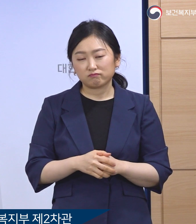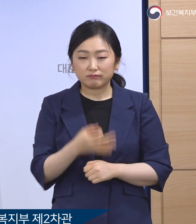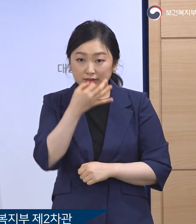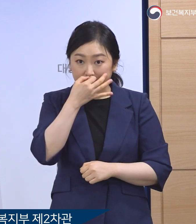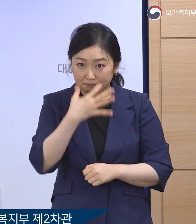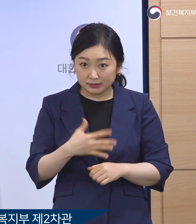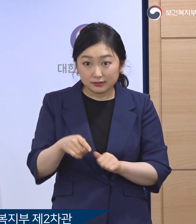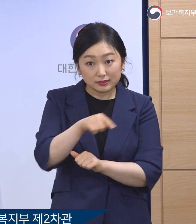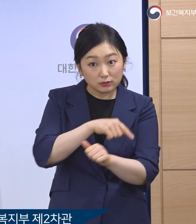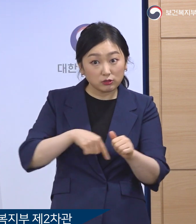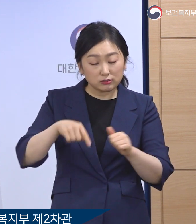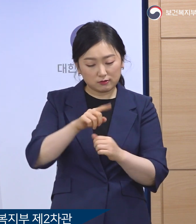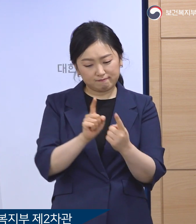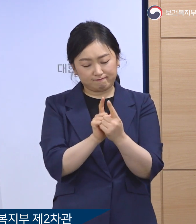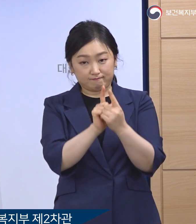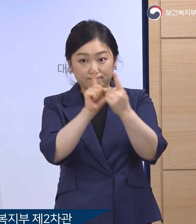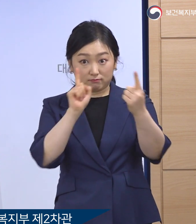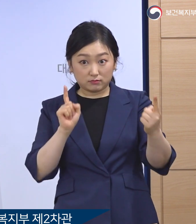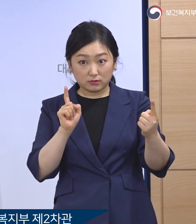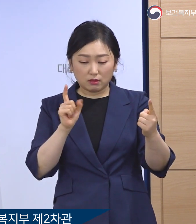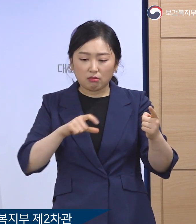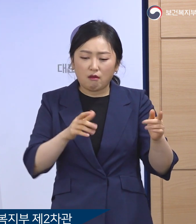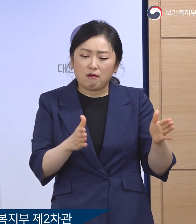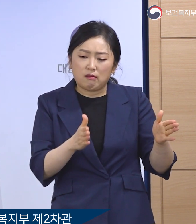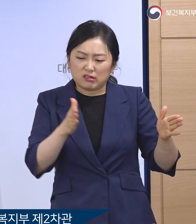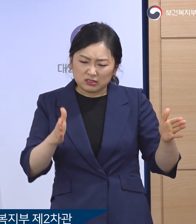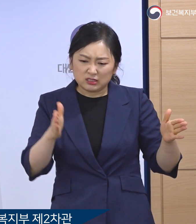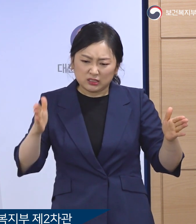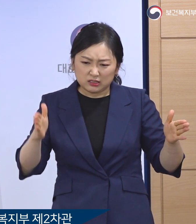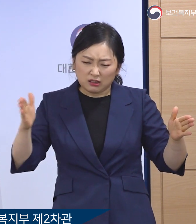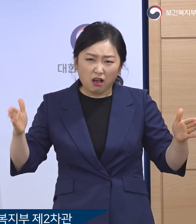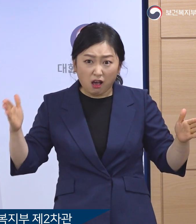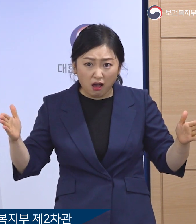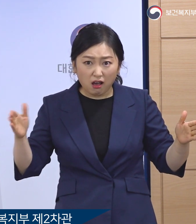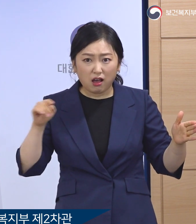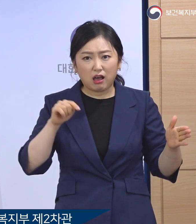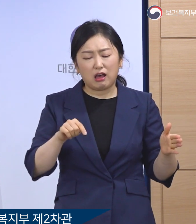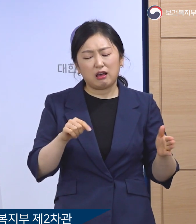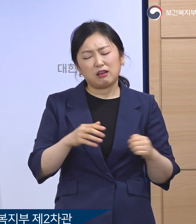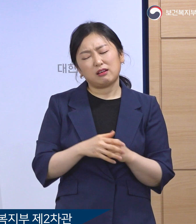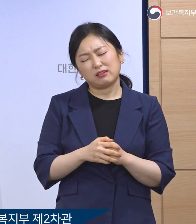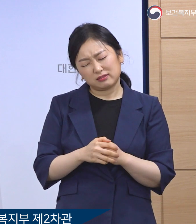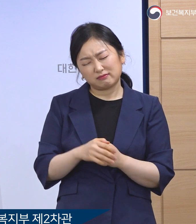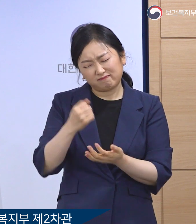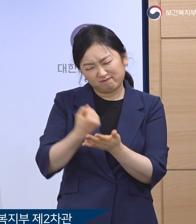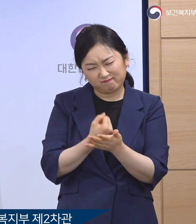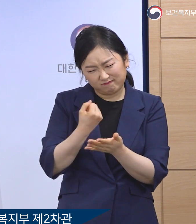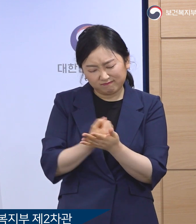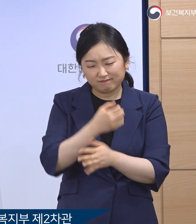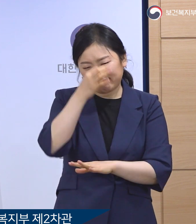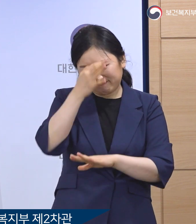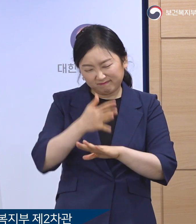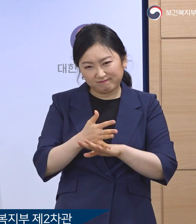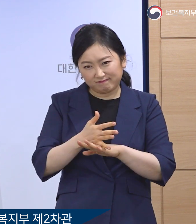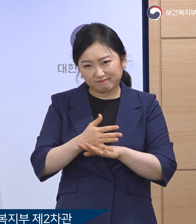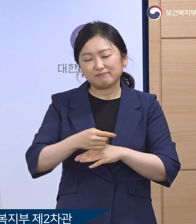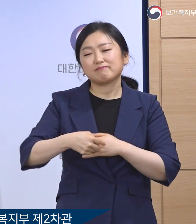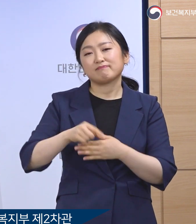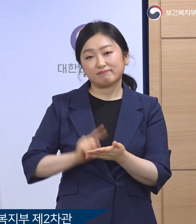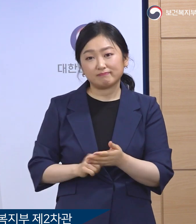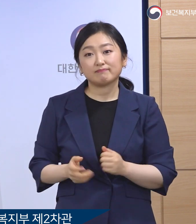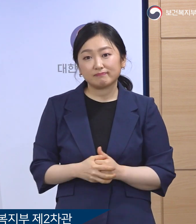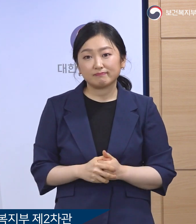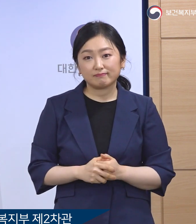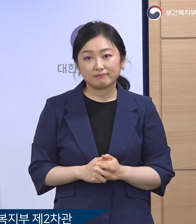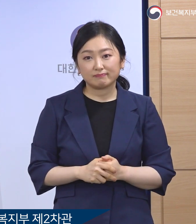시기에 거리두기를 계속 연장할 수밖에 없어 안타까우며 송구스러운 심정입니다.